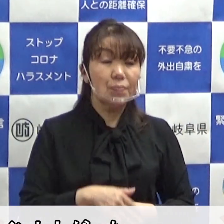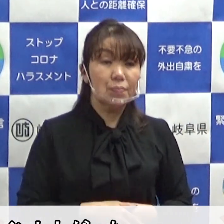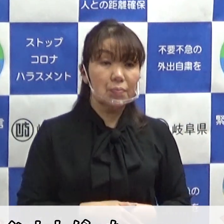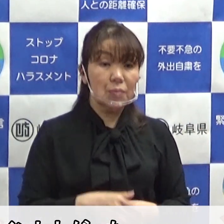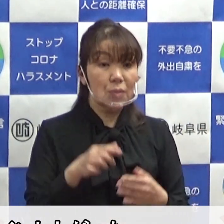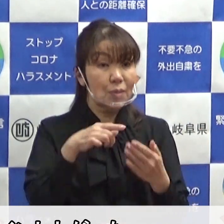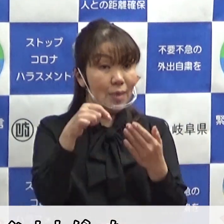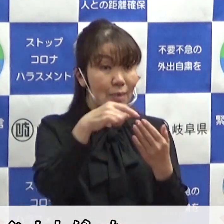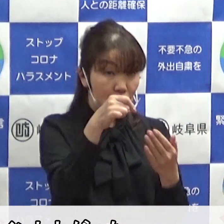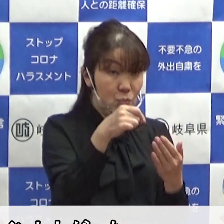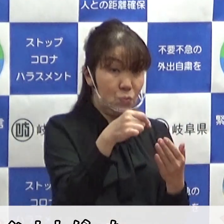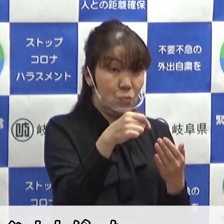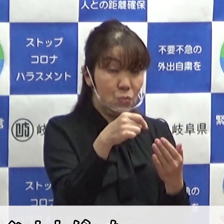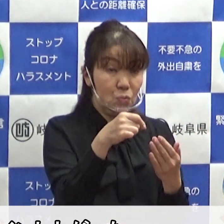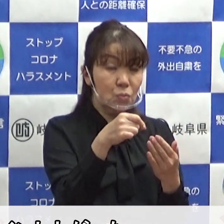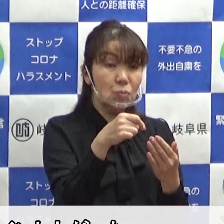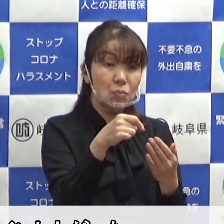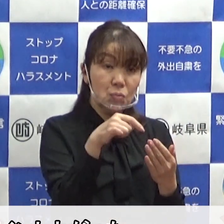選択肢が